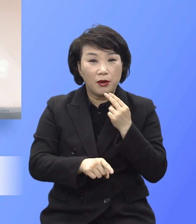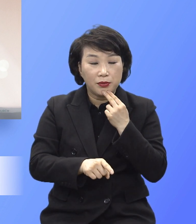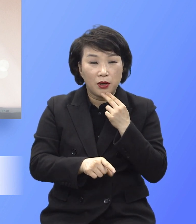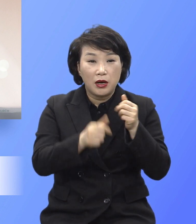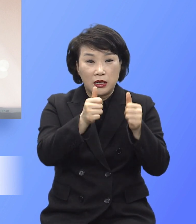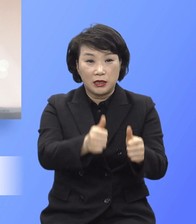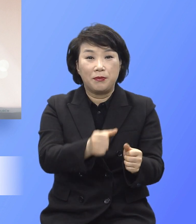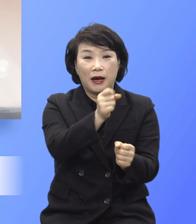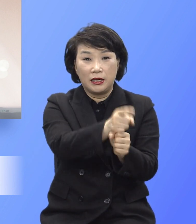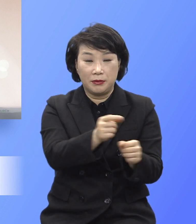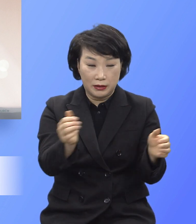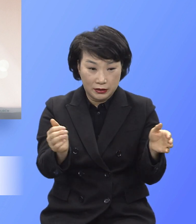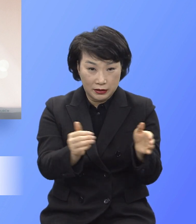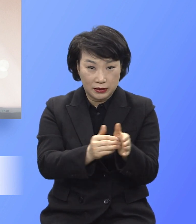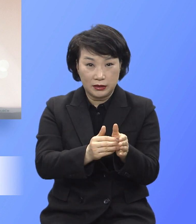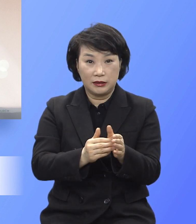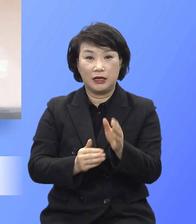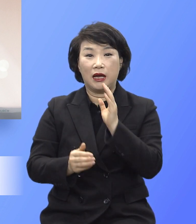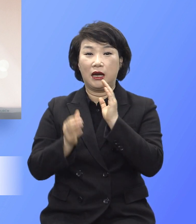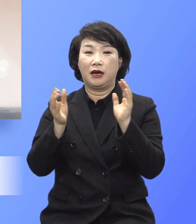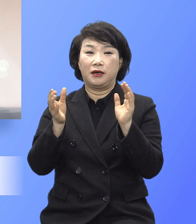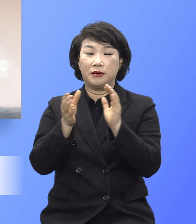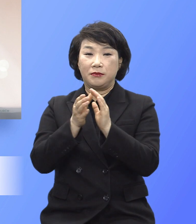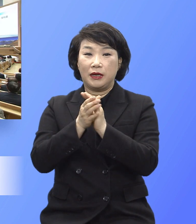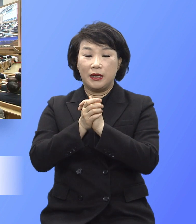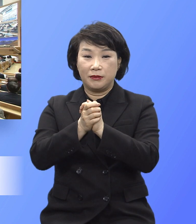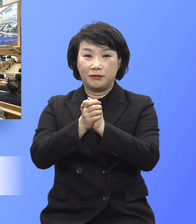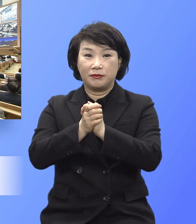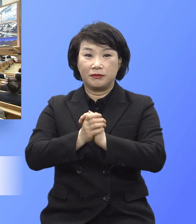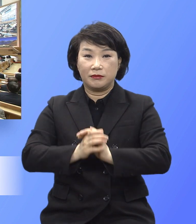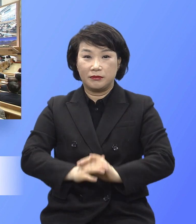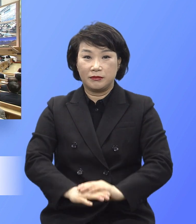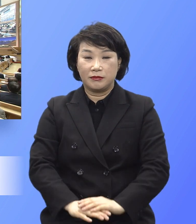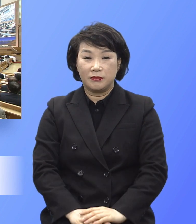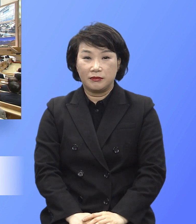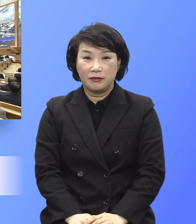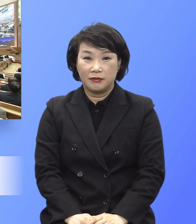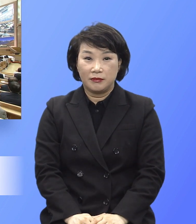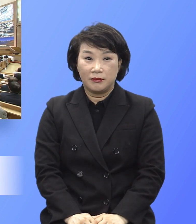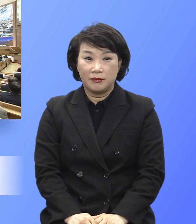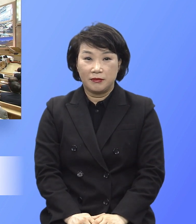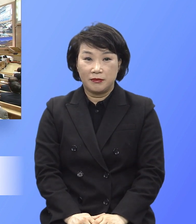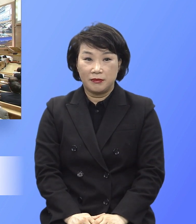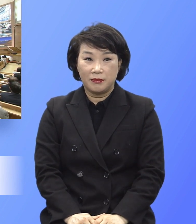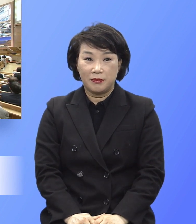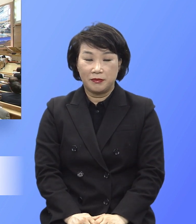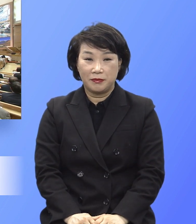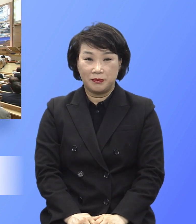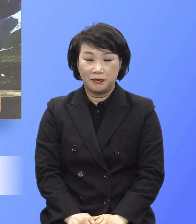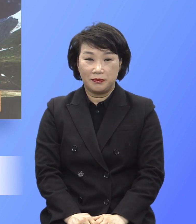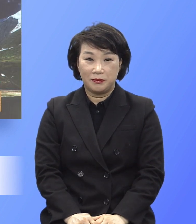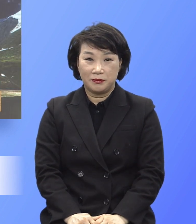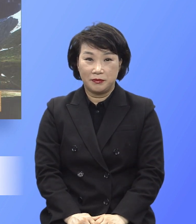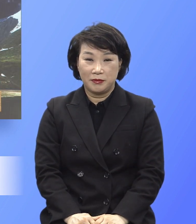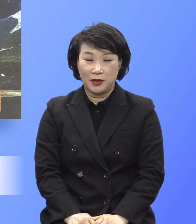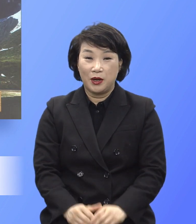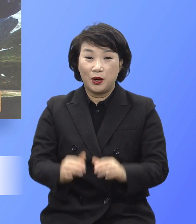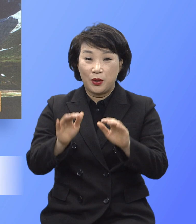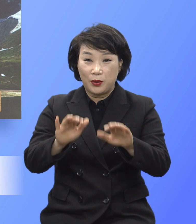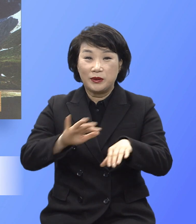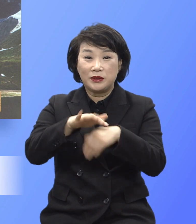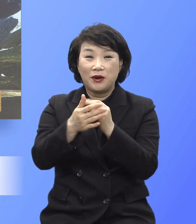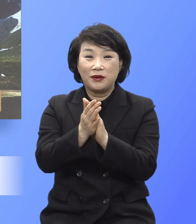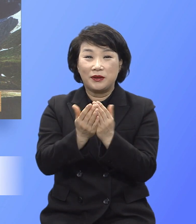아니함으로 벌써 심판을 받는 것이니라. 아멘. 아멘.